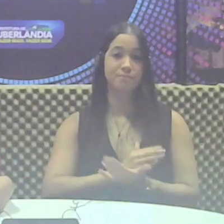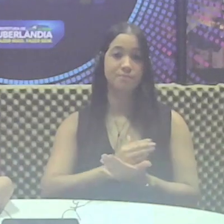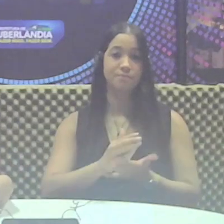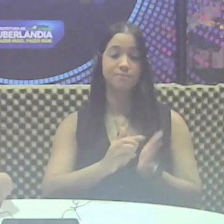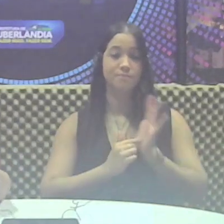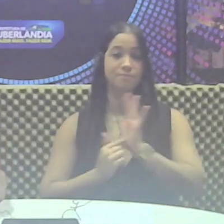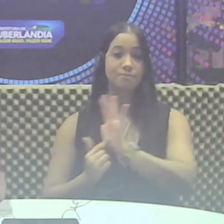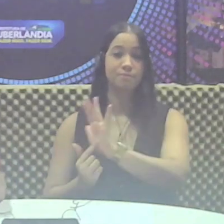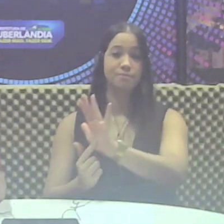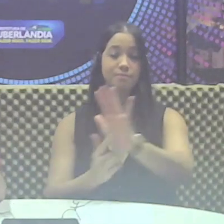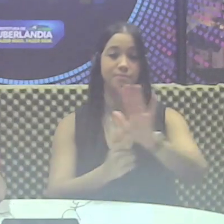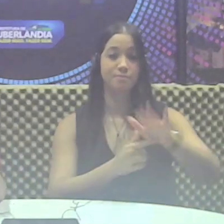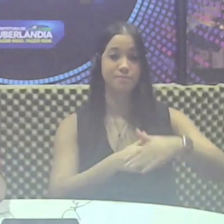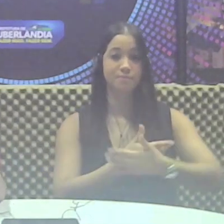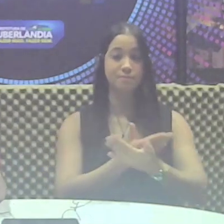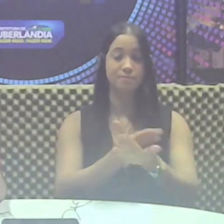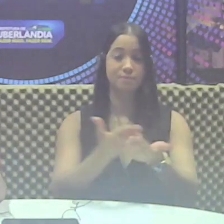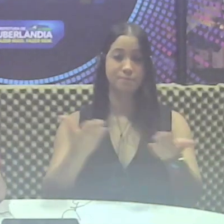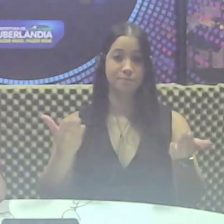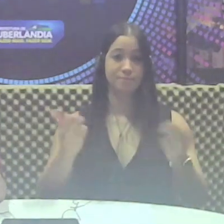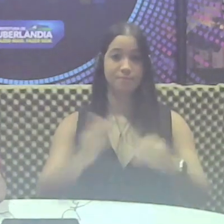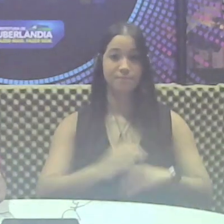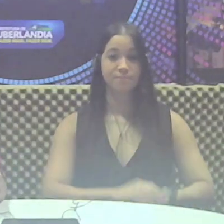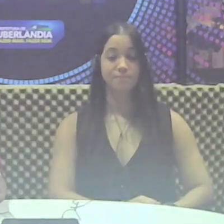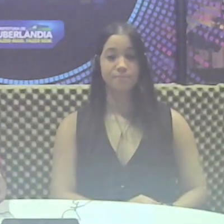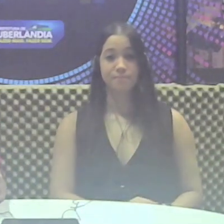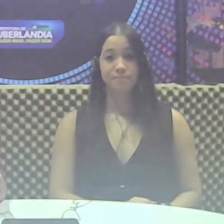Uberlândia no ar pra você.